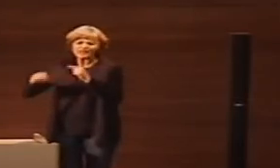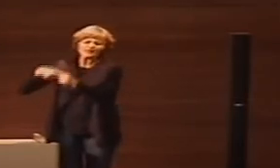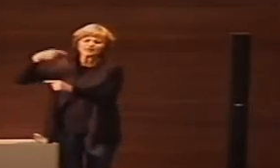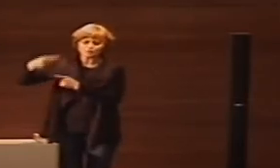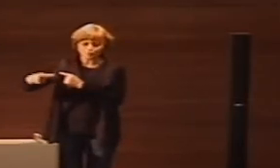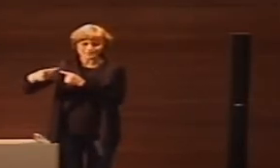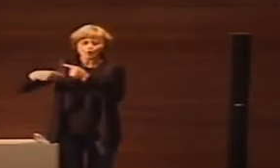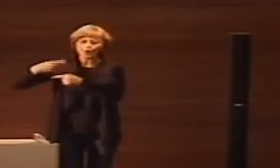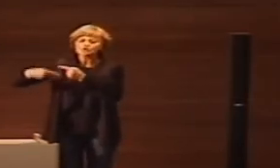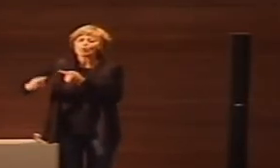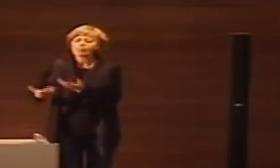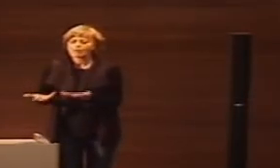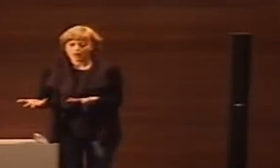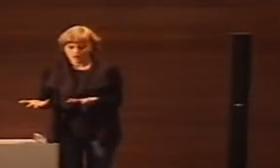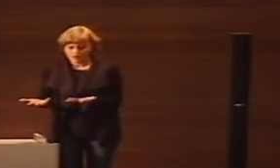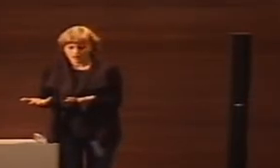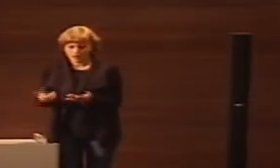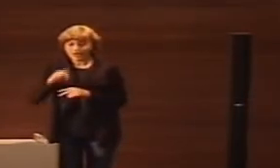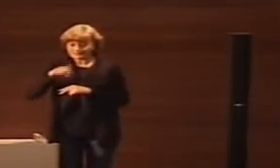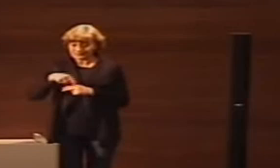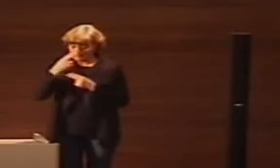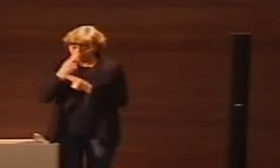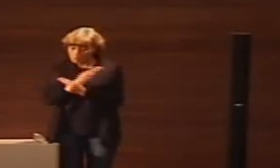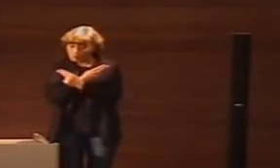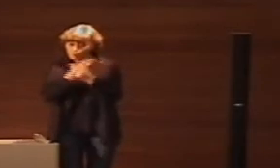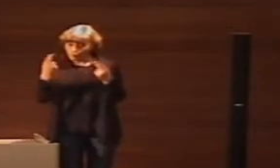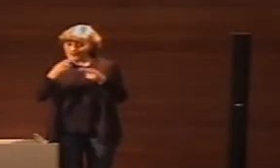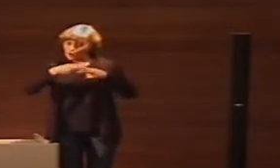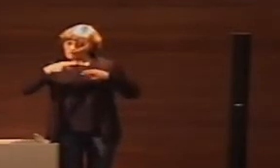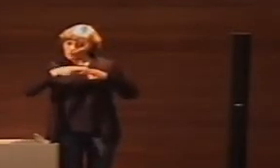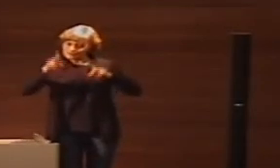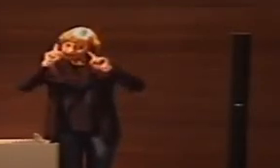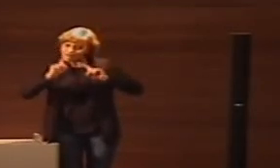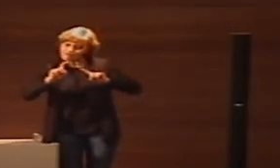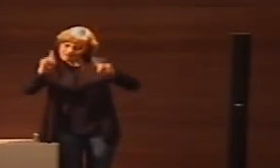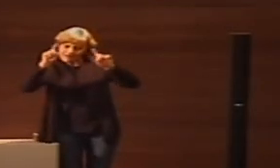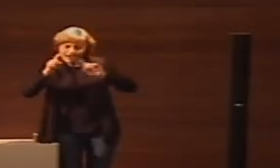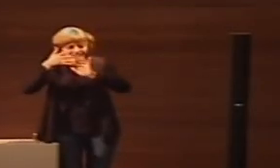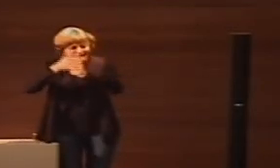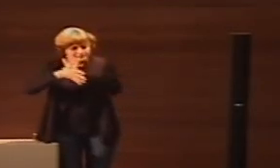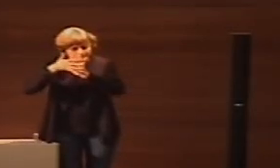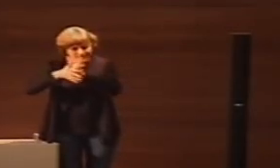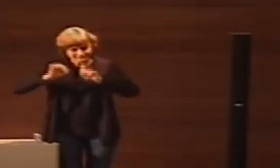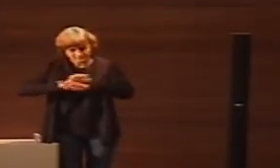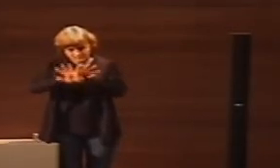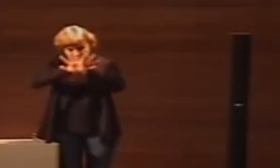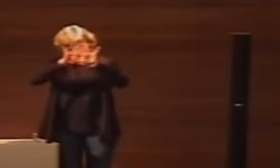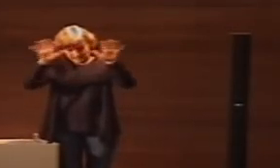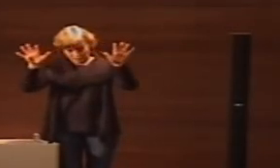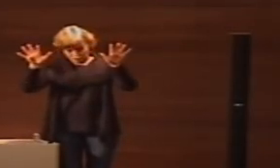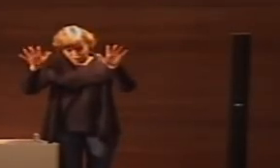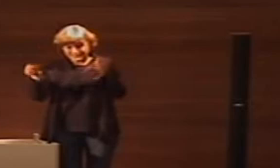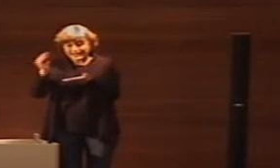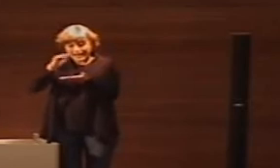porque hay políticas públicas para incidir sobre los precios de los diferentes tratamientos, ¿no? Y hay que alinear